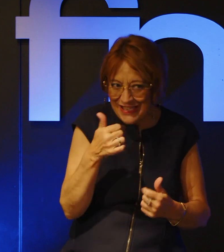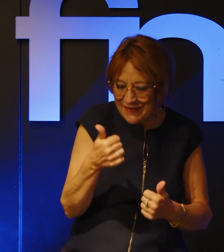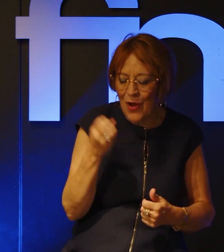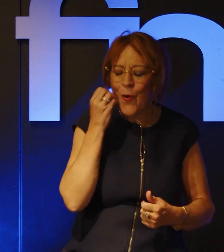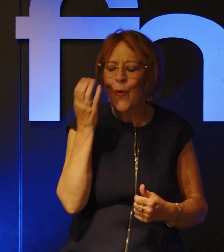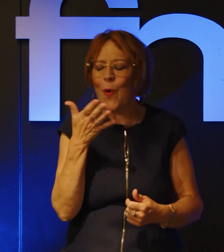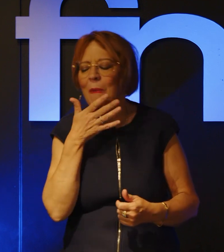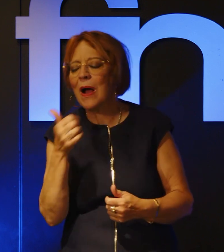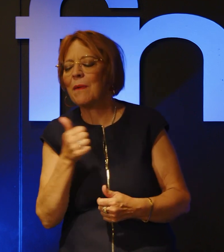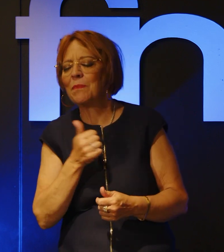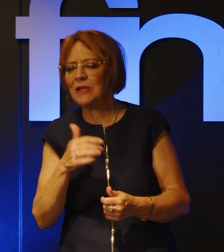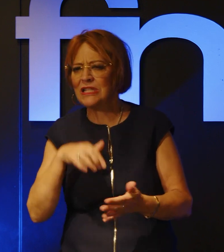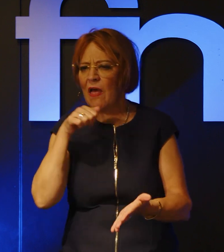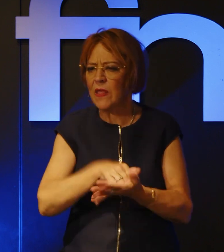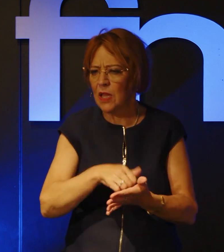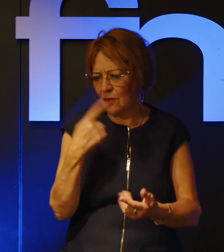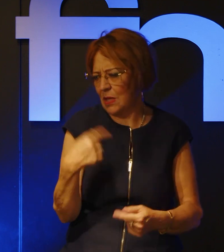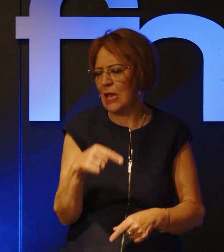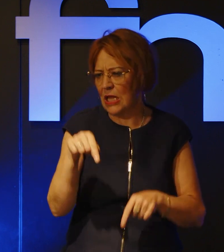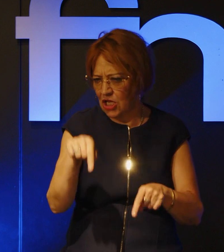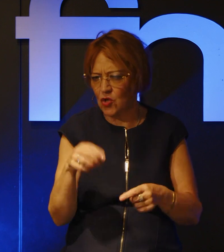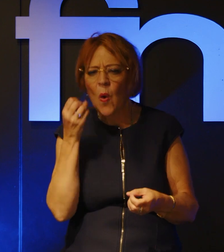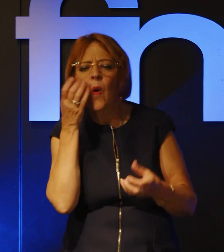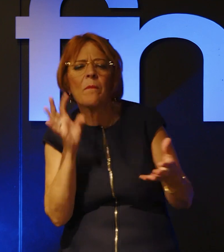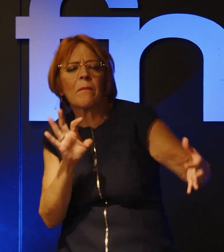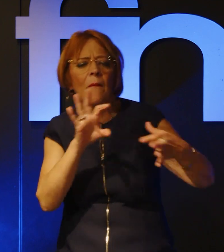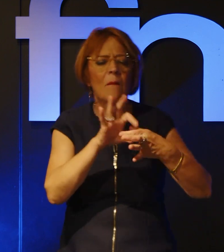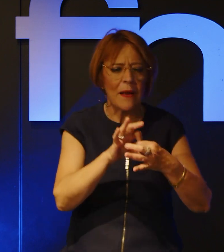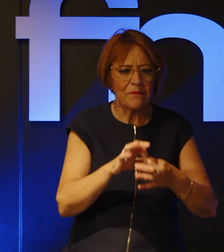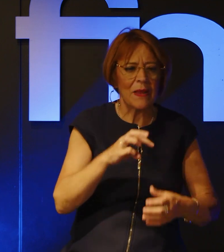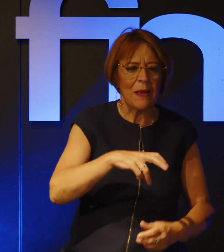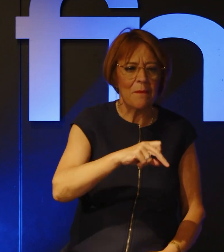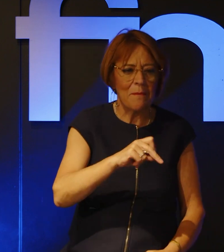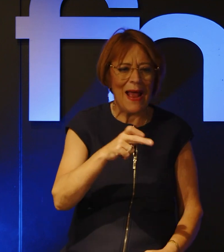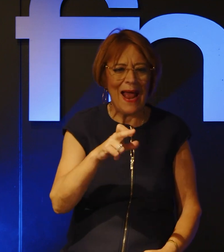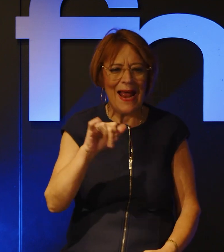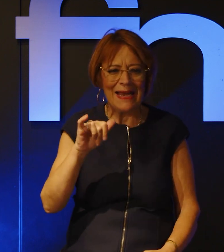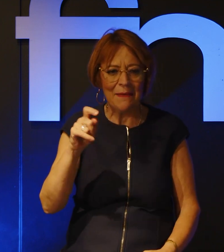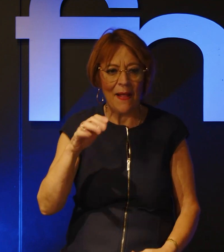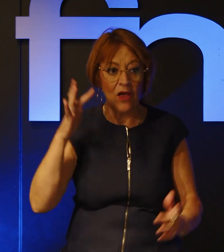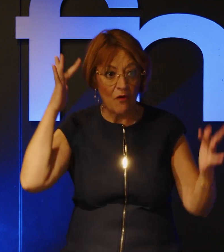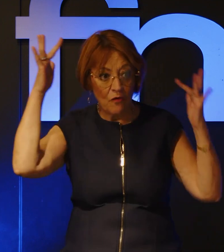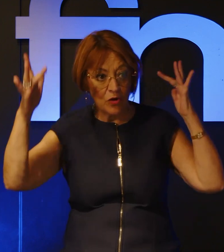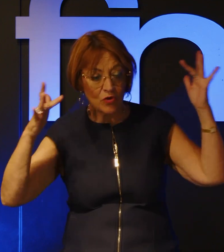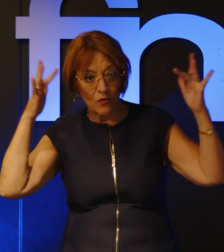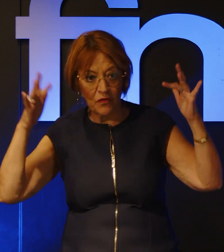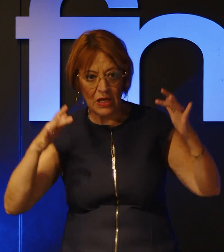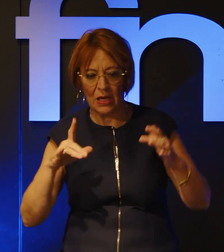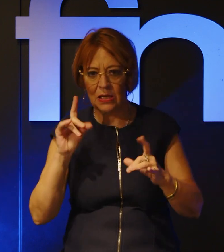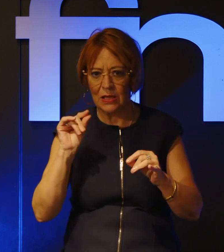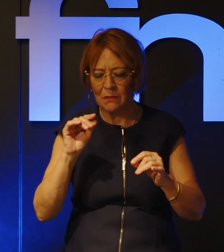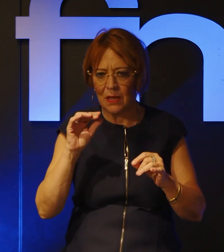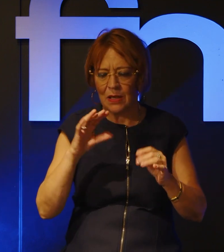beleza também a ditadura está nisto não é e a Maribel da filosofia estética e da arquitetura e